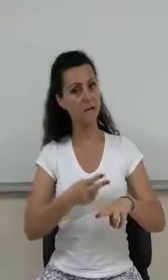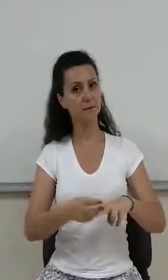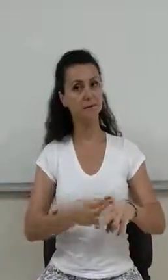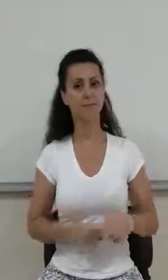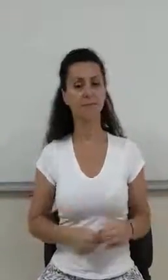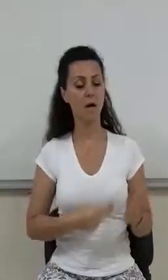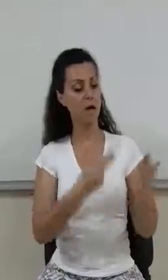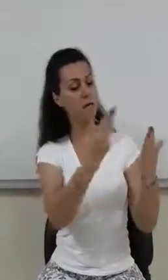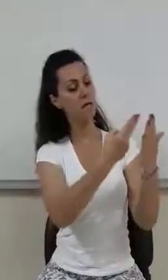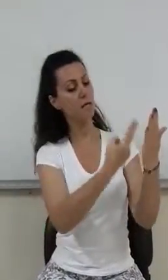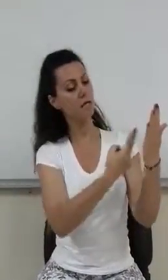resim,